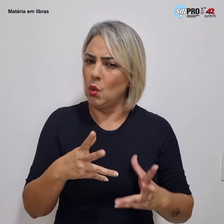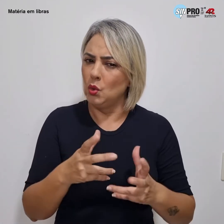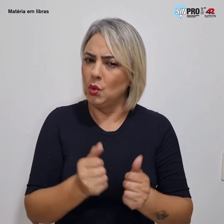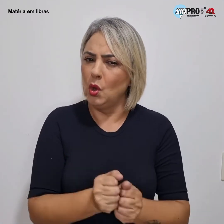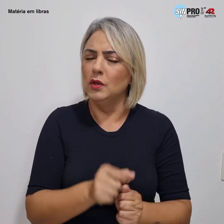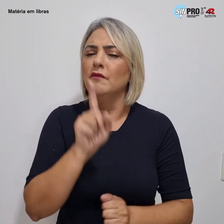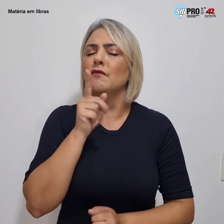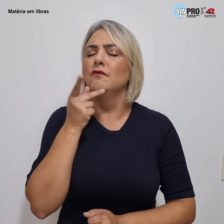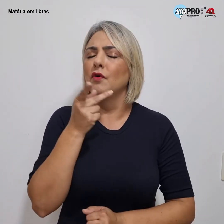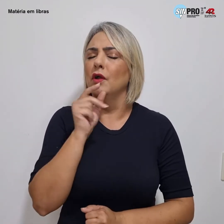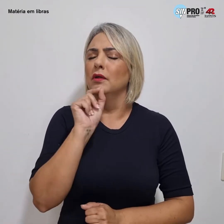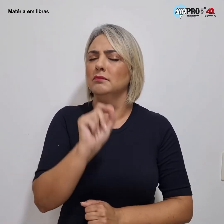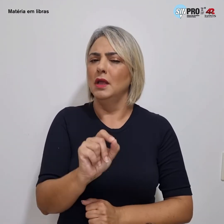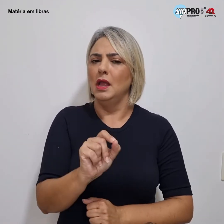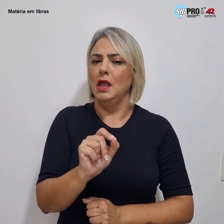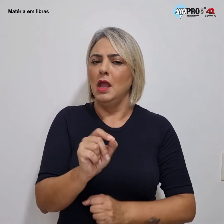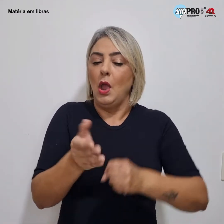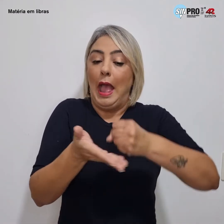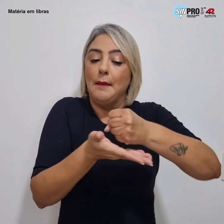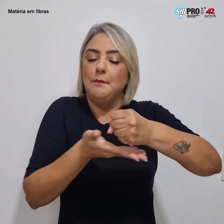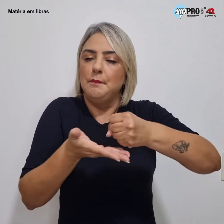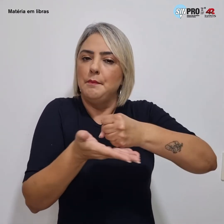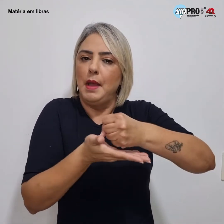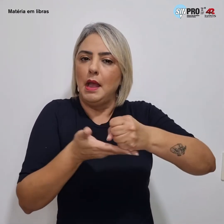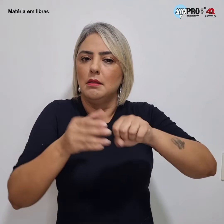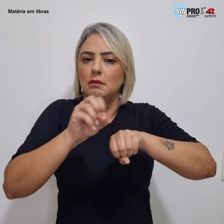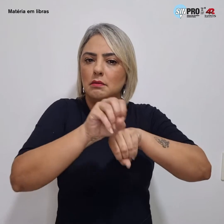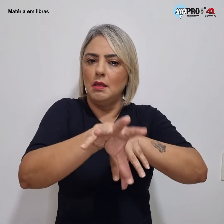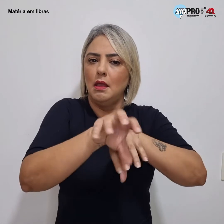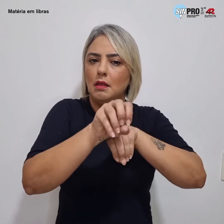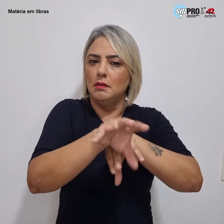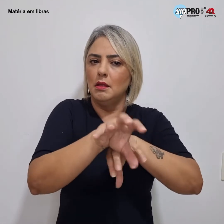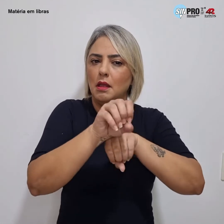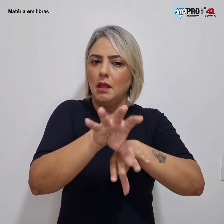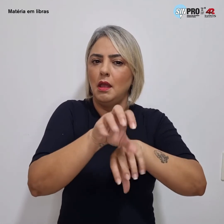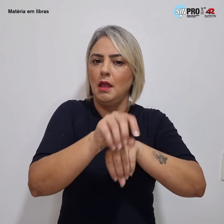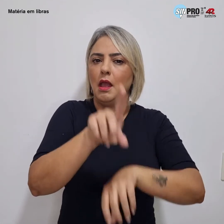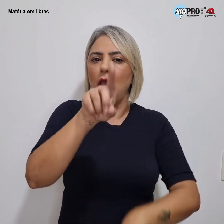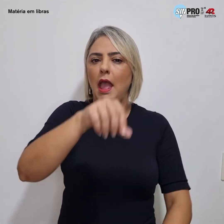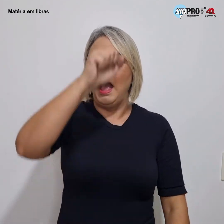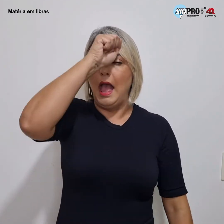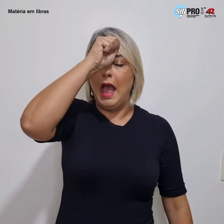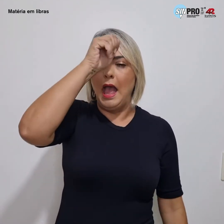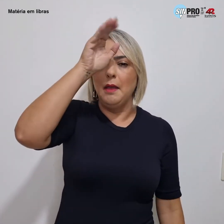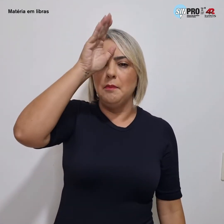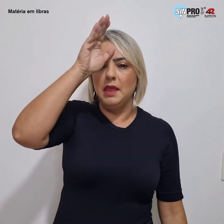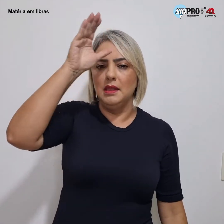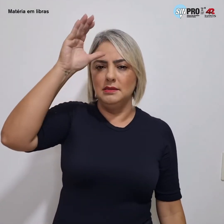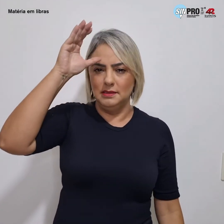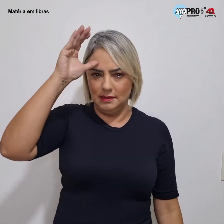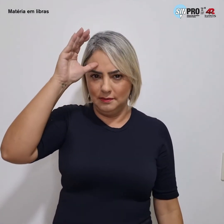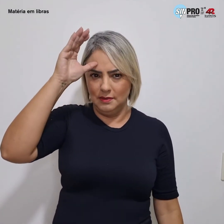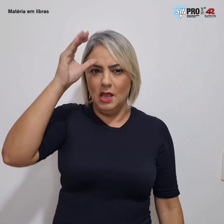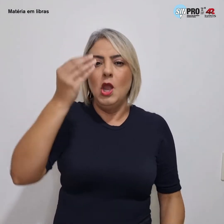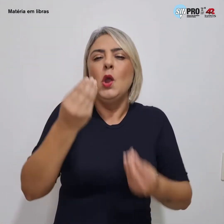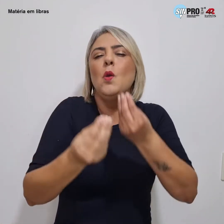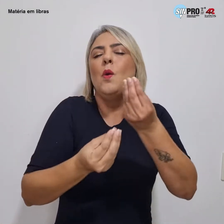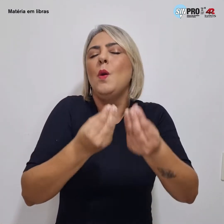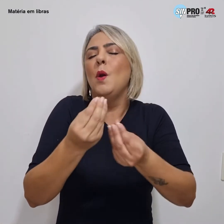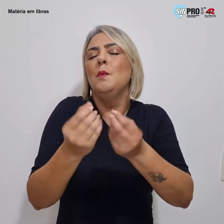dele foi a seguinte: o alicerce na educação é a alfabetização. Como é que